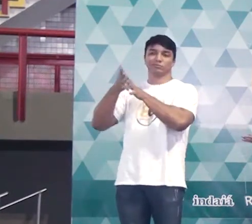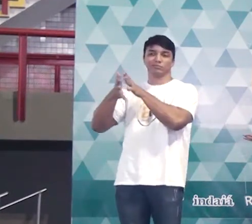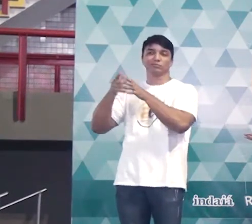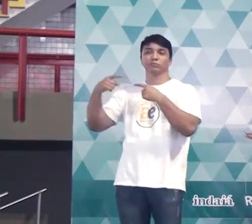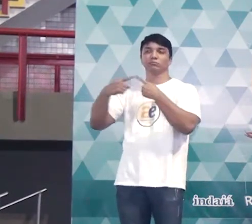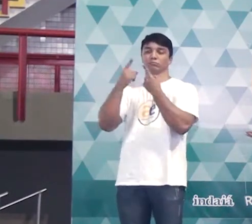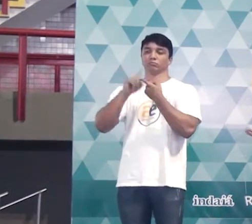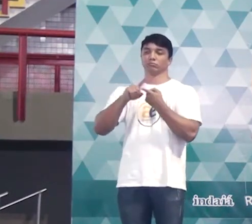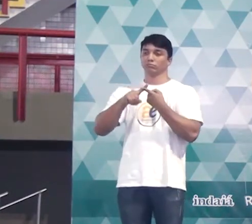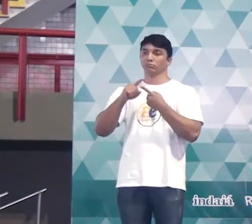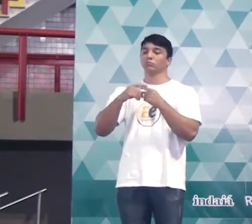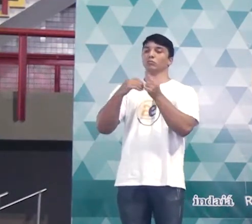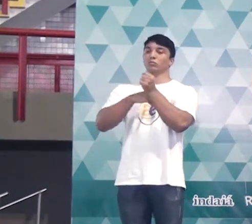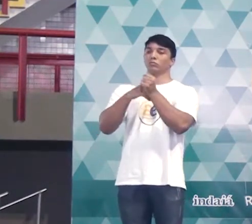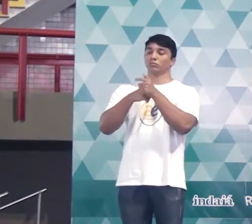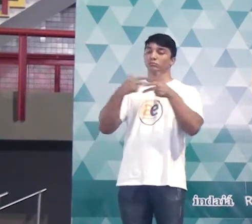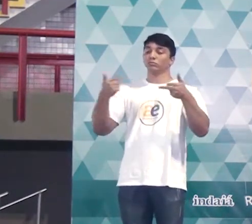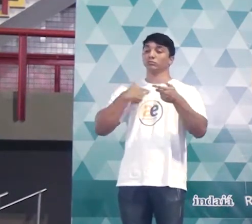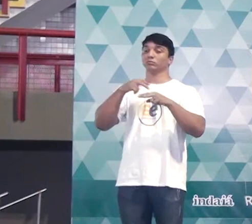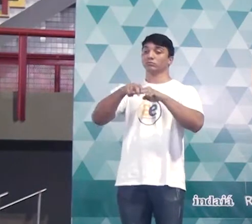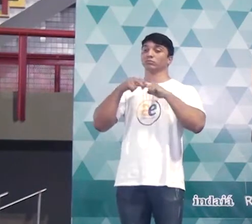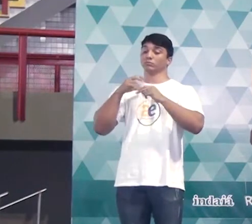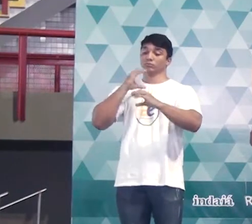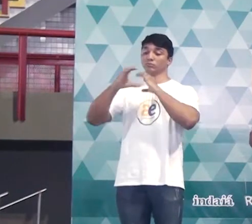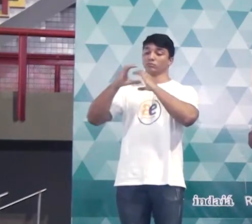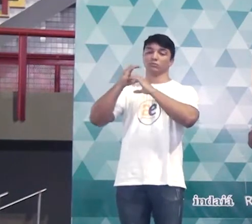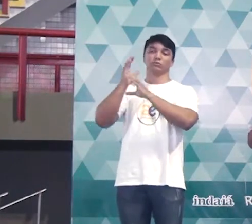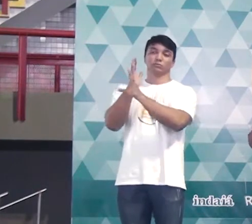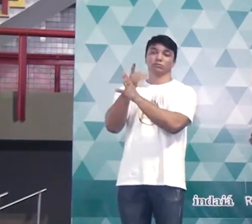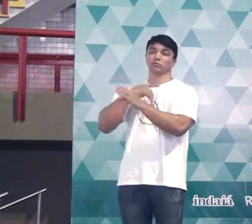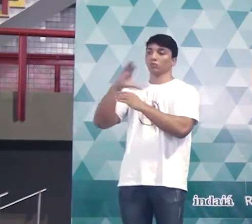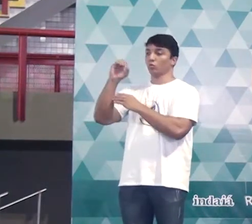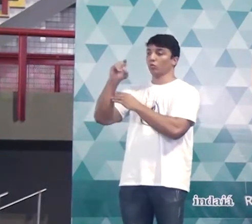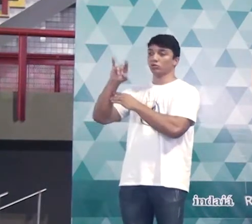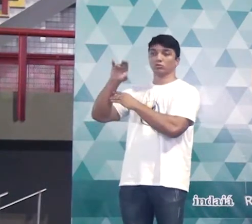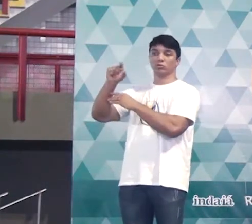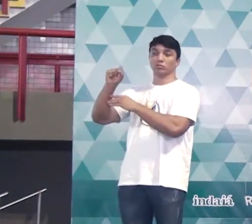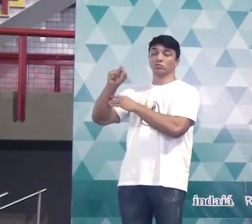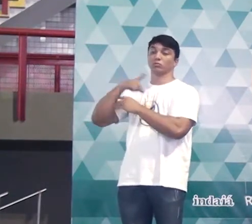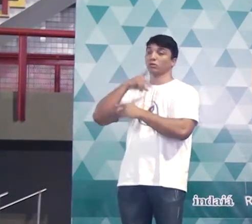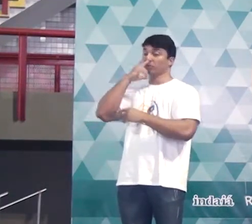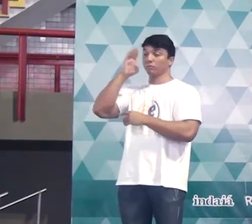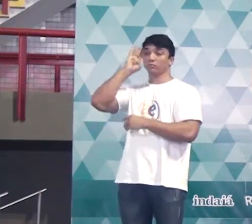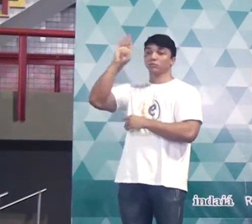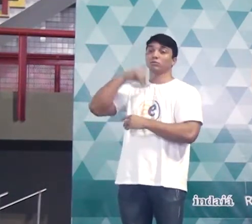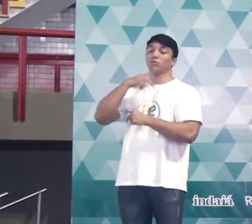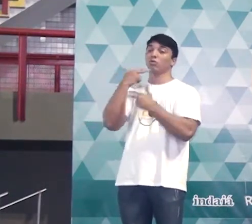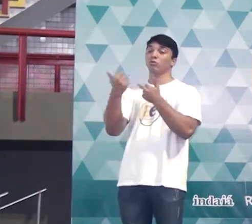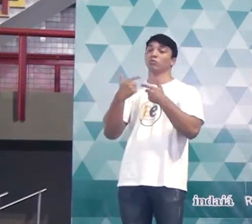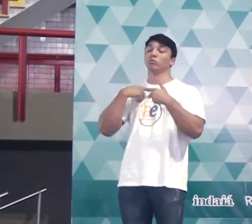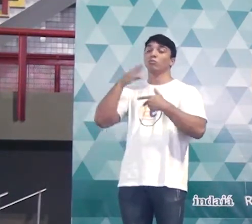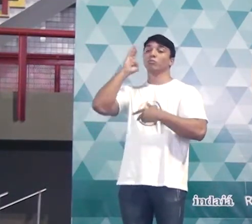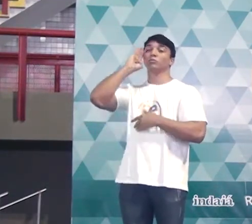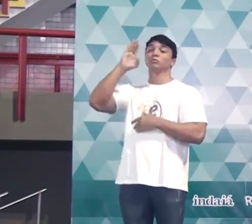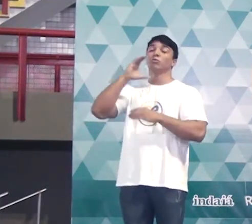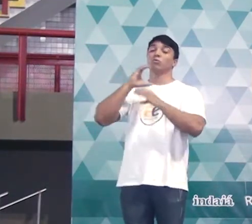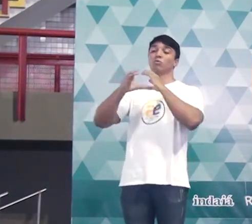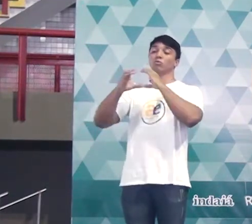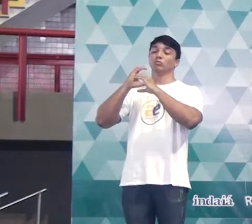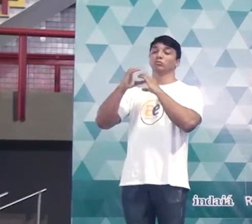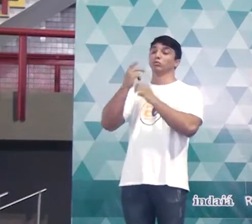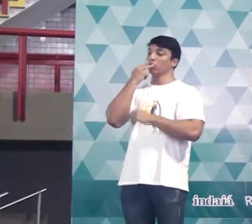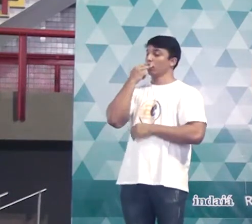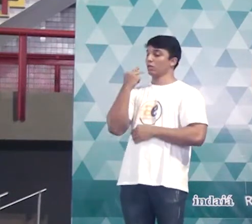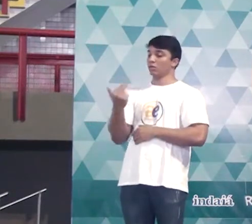código? Então nós nos comunicamos por meio de códigos. Agora, o código mais eficiente para a comunicação é